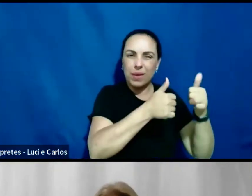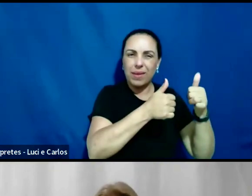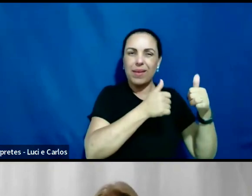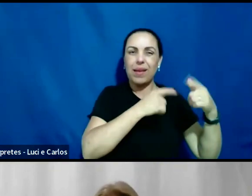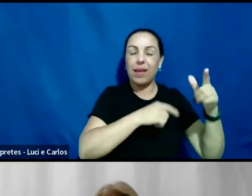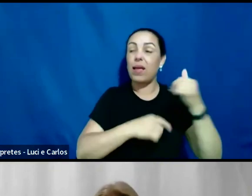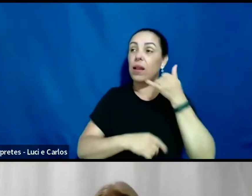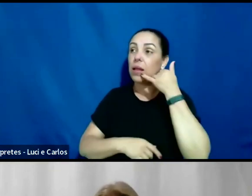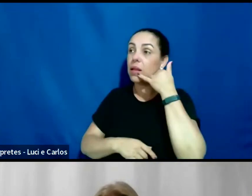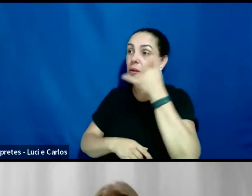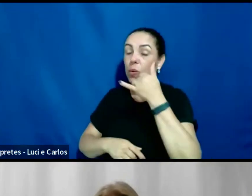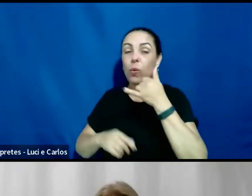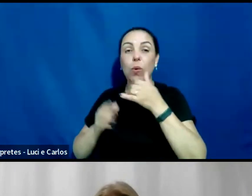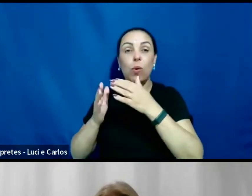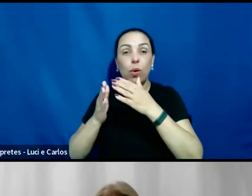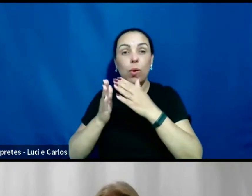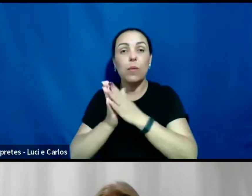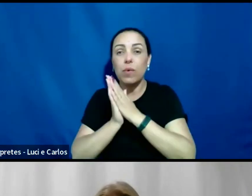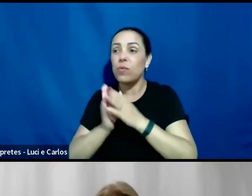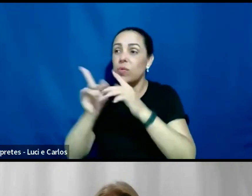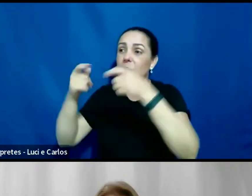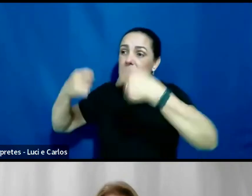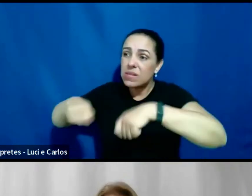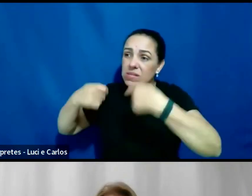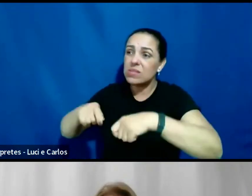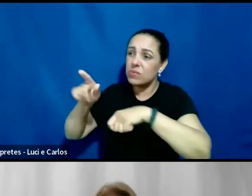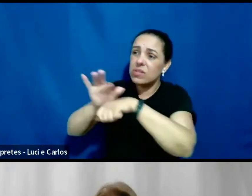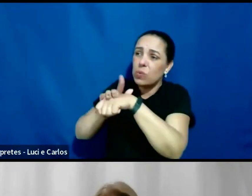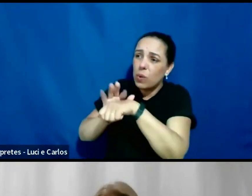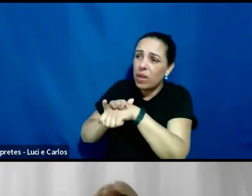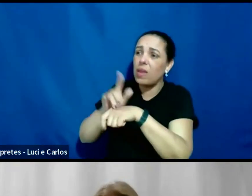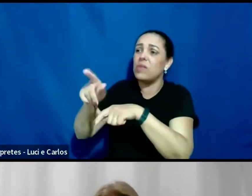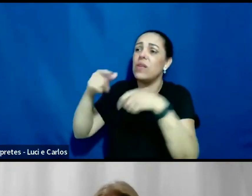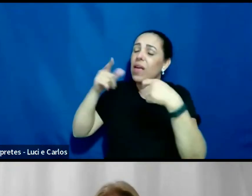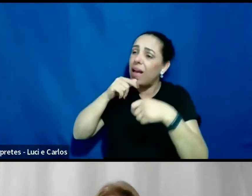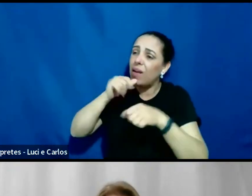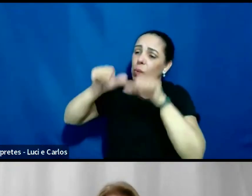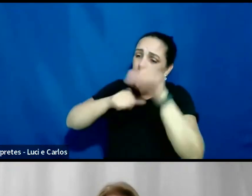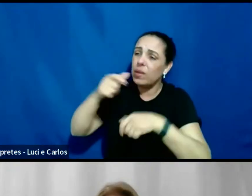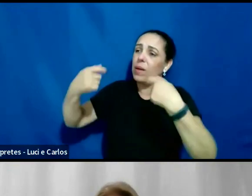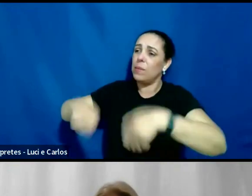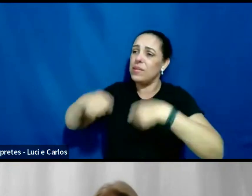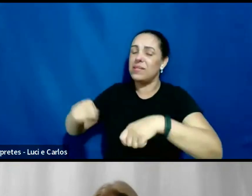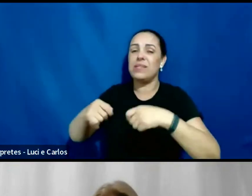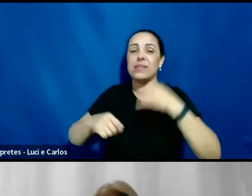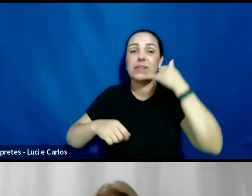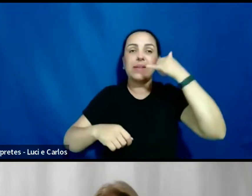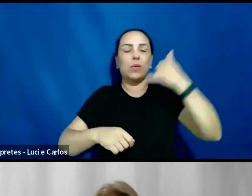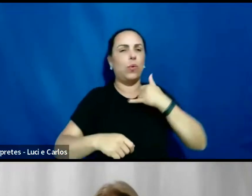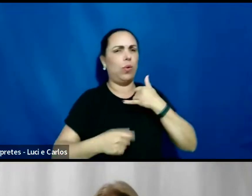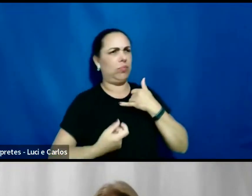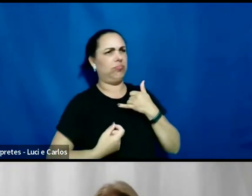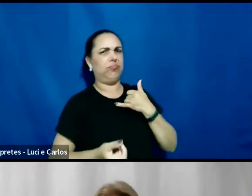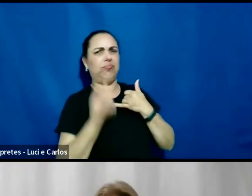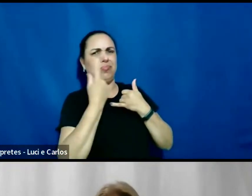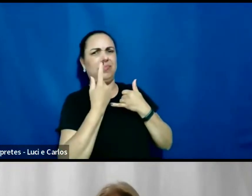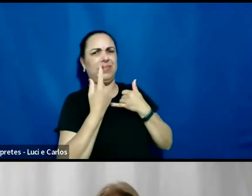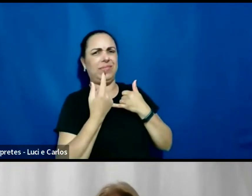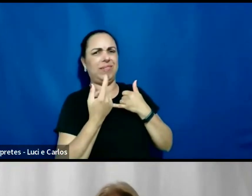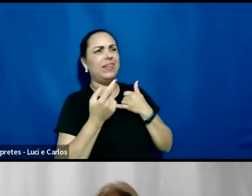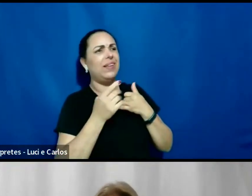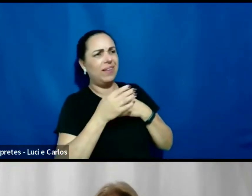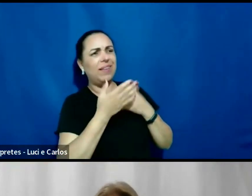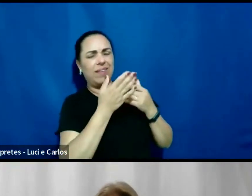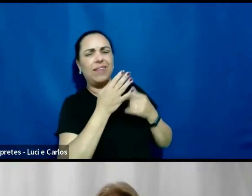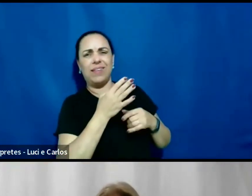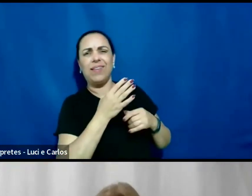Falou: Gislaine, pelo amor de Deus, você precisa mudar a água que você toma. E aí, imediatamente, como eu conheço ela há muitos